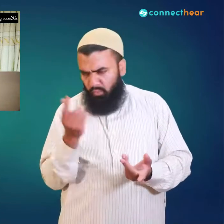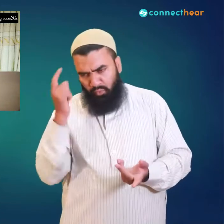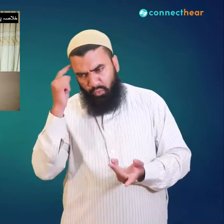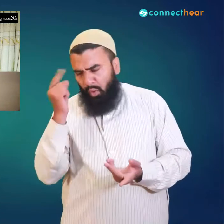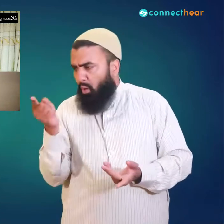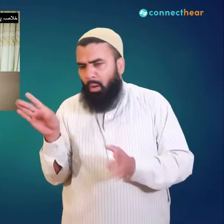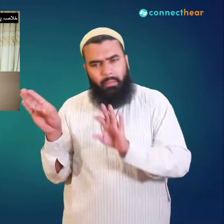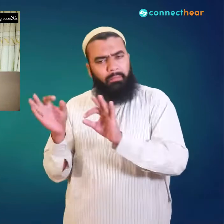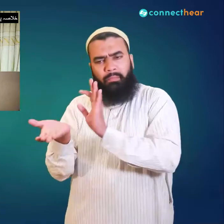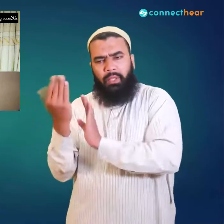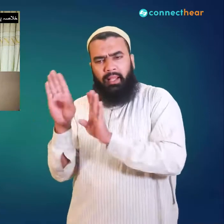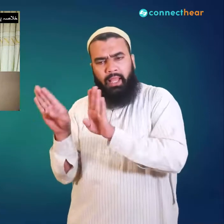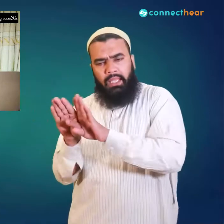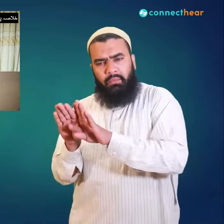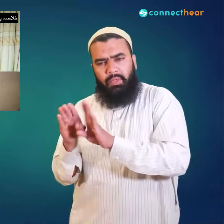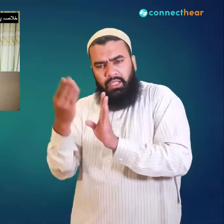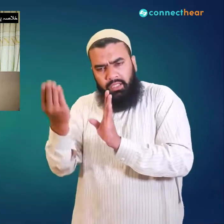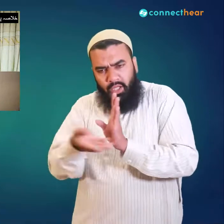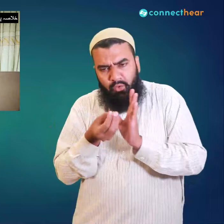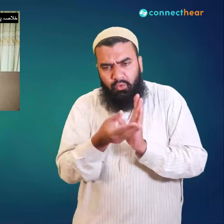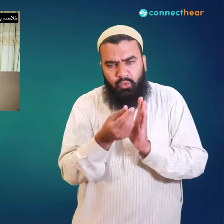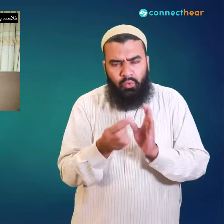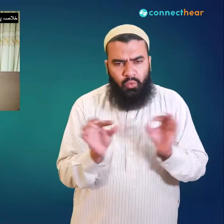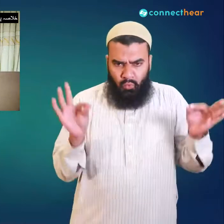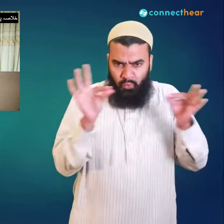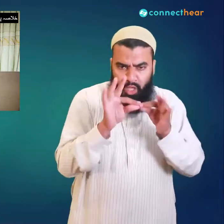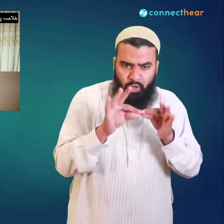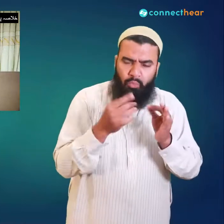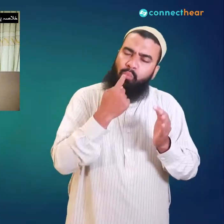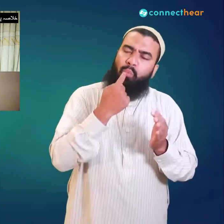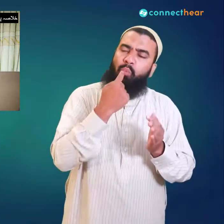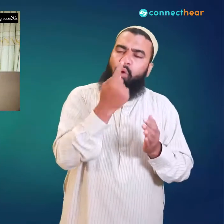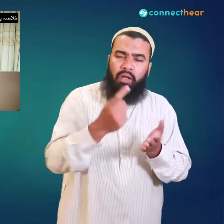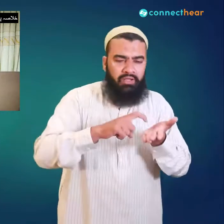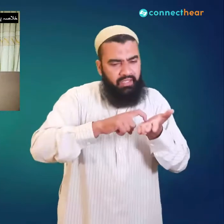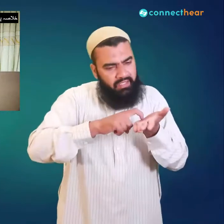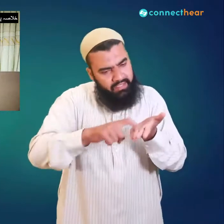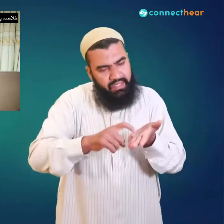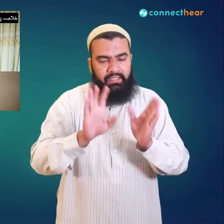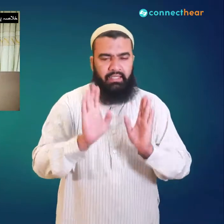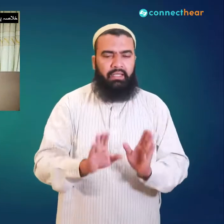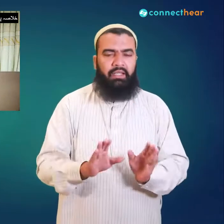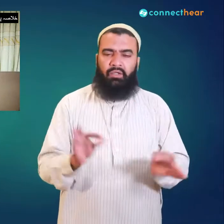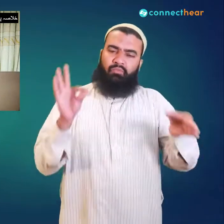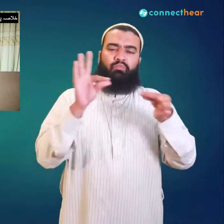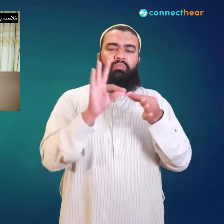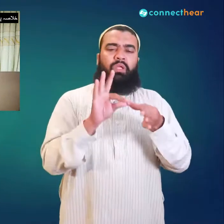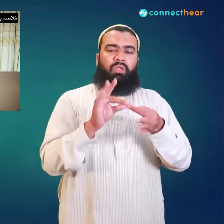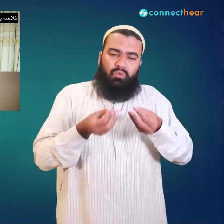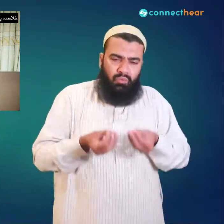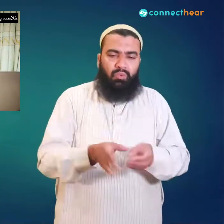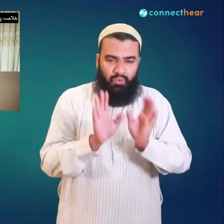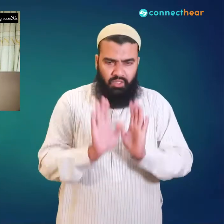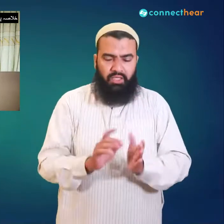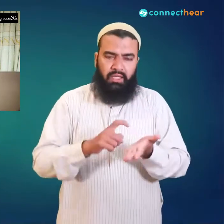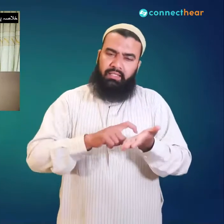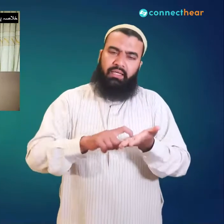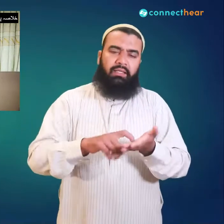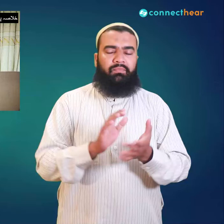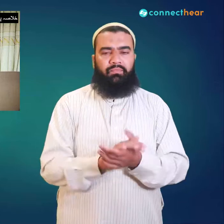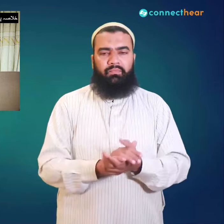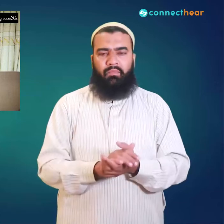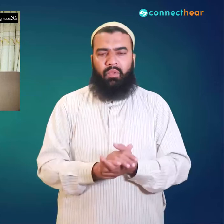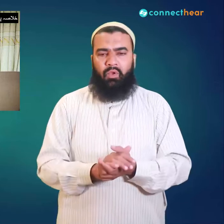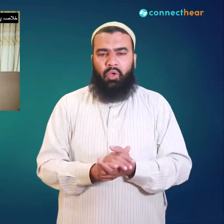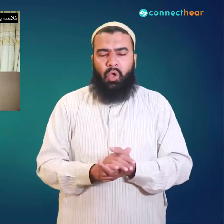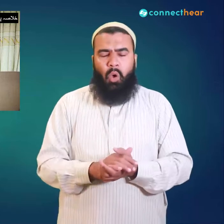یہ تو بھی ٹھیک ہے، یعنی ان اللہ بکل شیء علیم براۃ من اللہ، اس طرح بھی پڑھا جا سکتا ہے، اور اگر